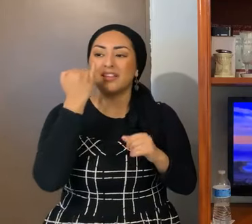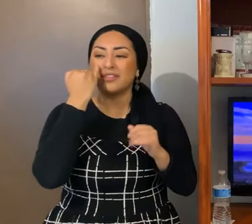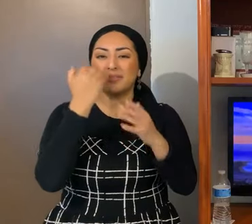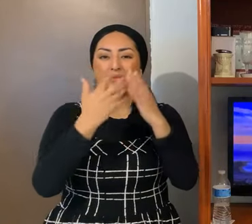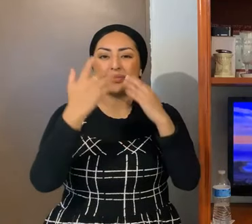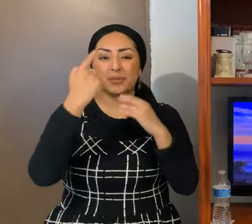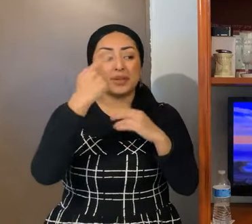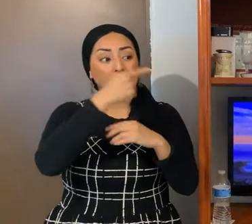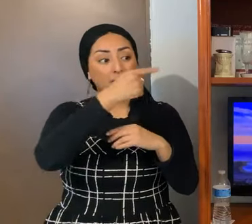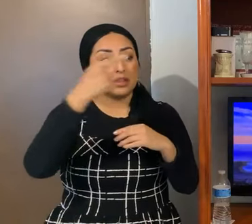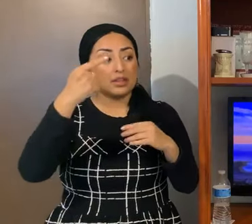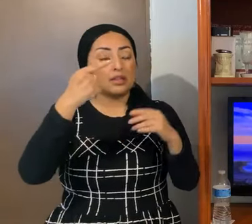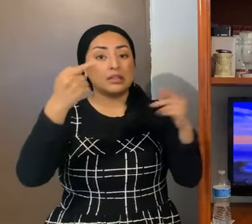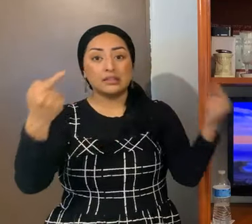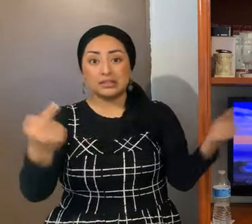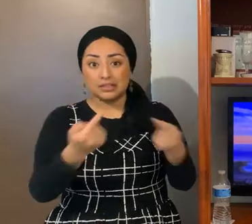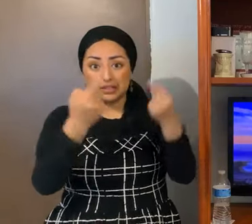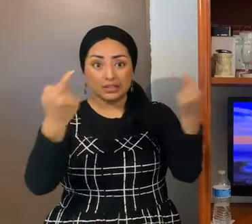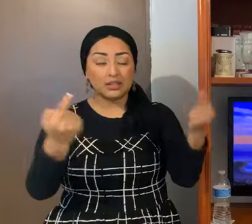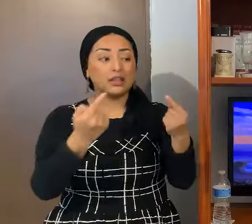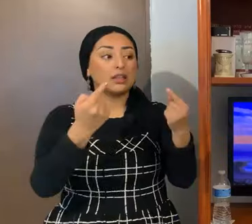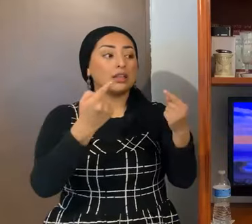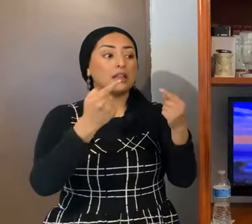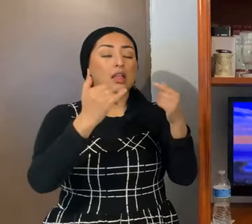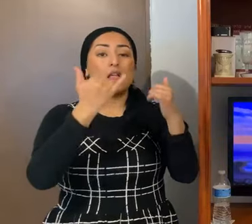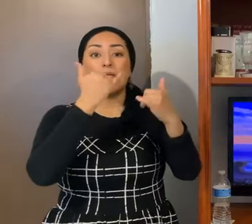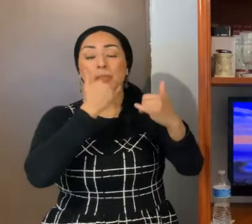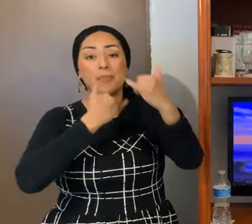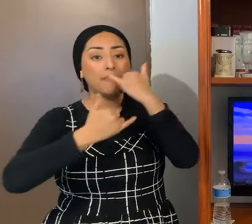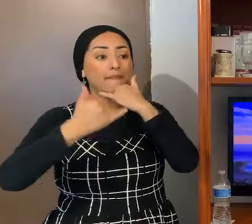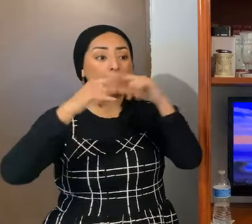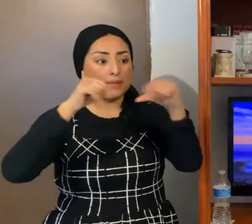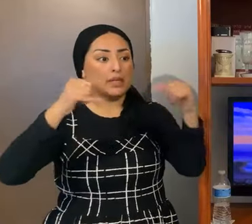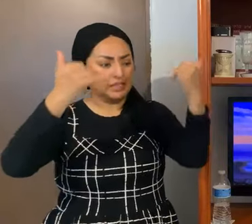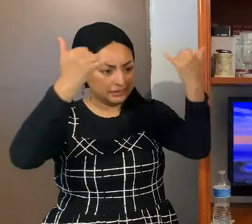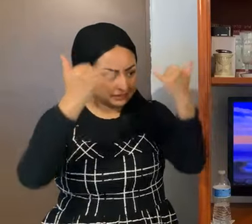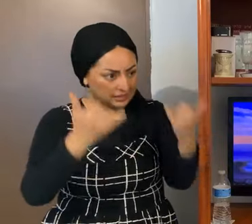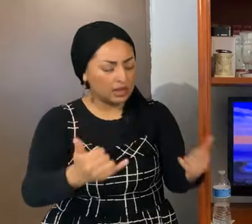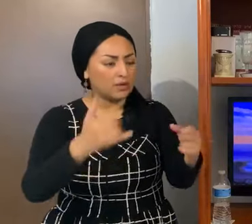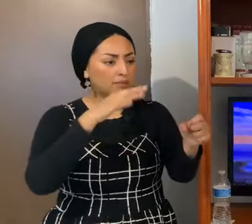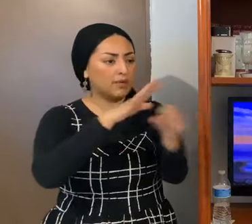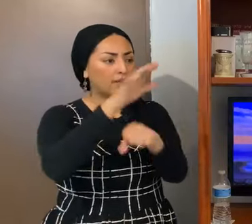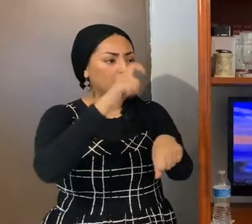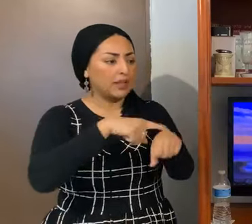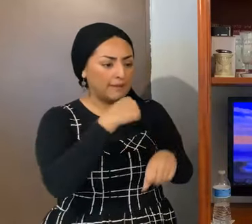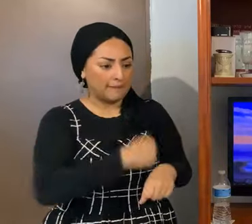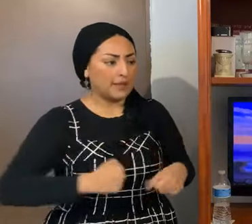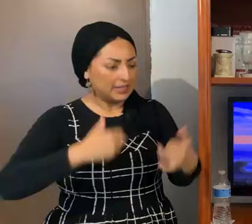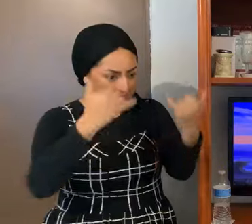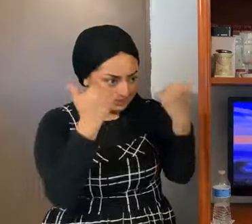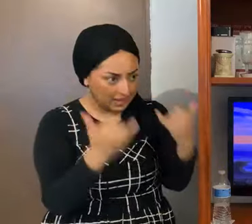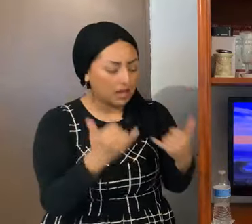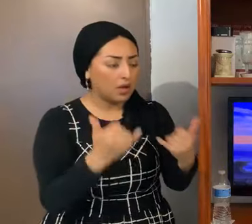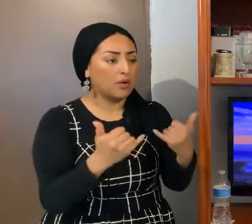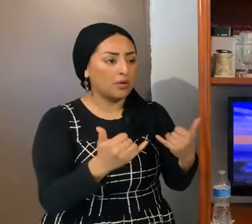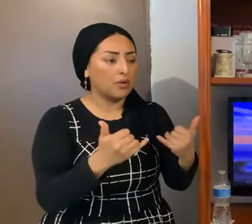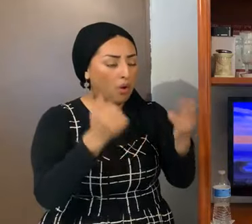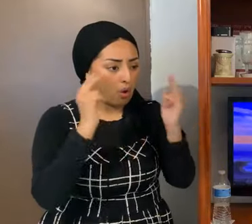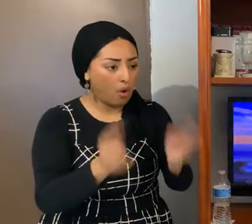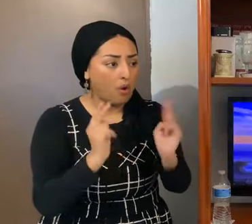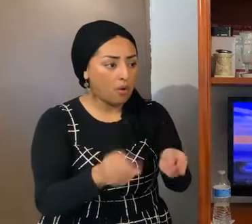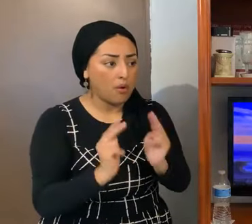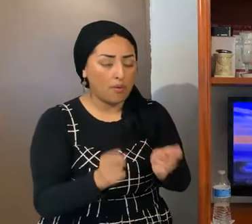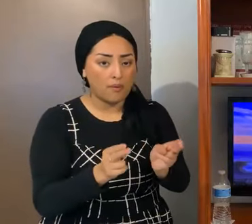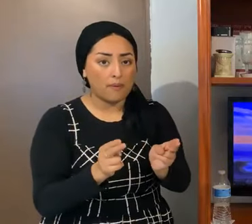ha hecho esto, si alguien no ha tenido problemas, si alguien no ha tratado bien a su hermano, etcétera, etcétera, arrepiéntase, corríjalo pronto, antes de que sea demasiado